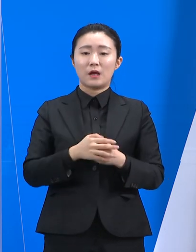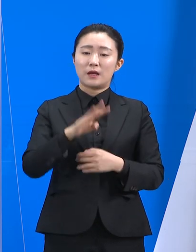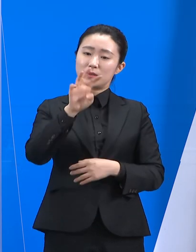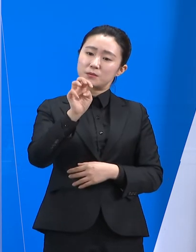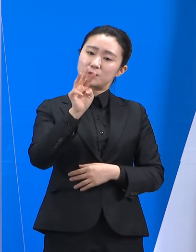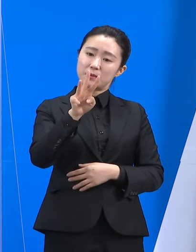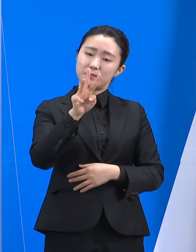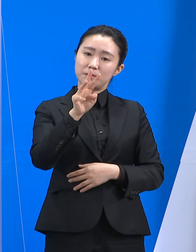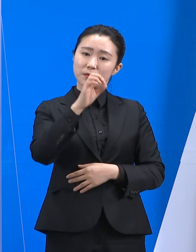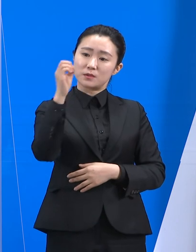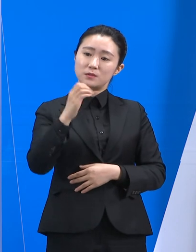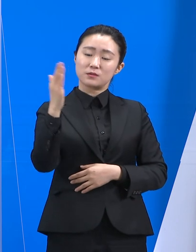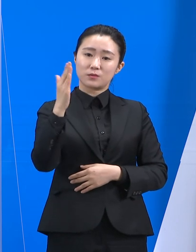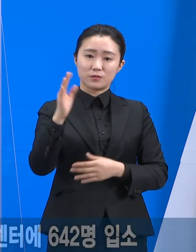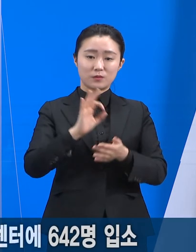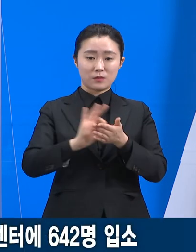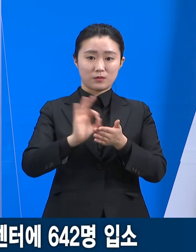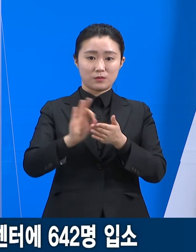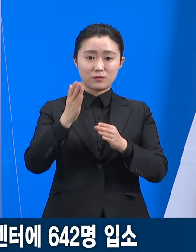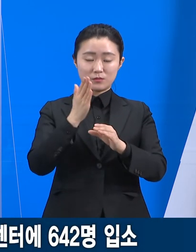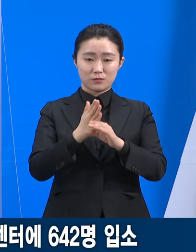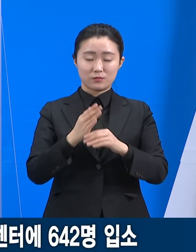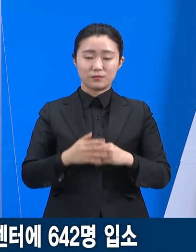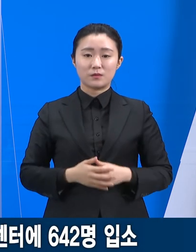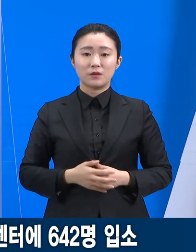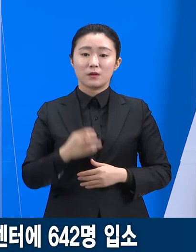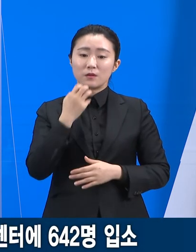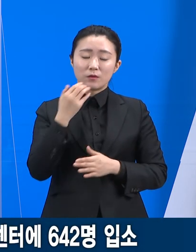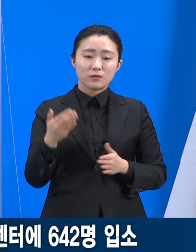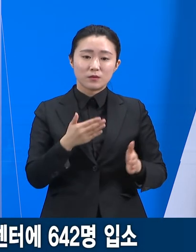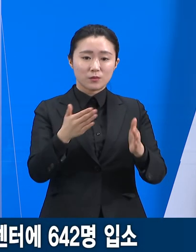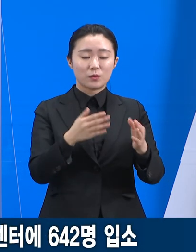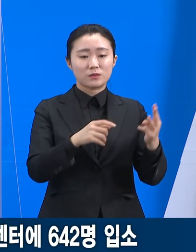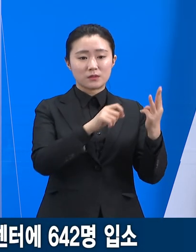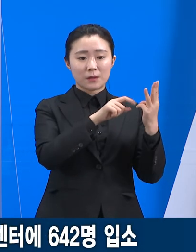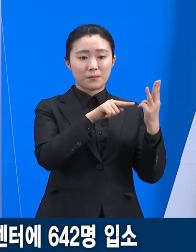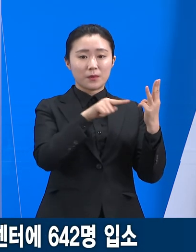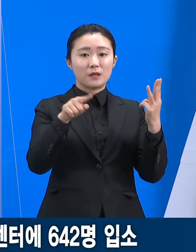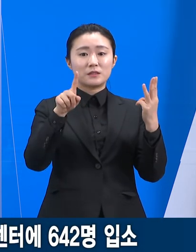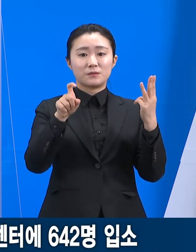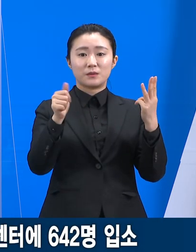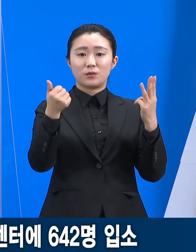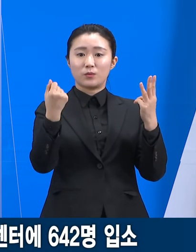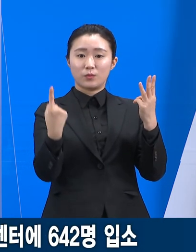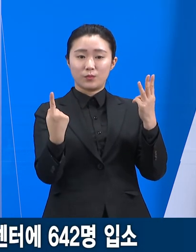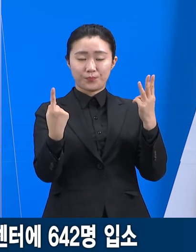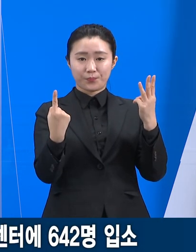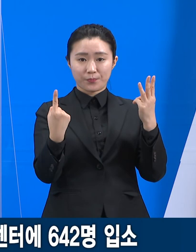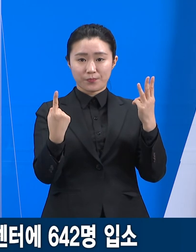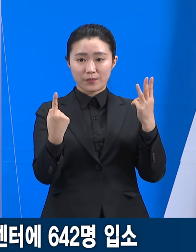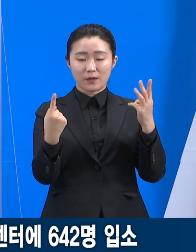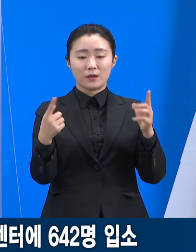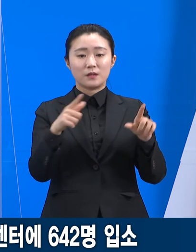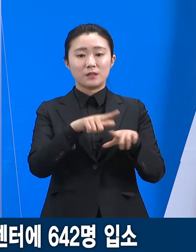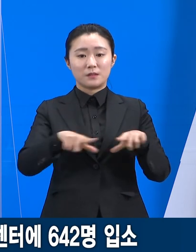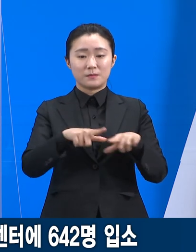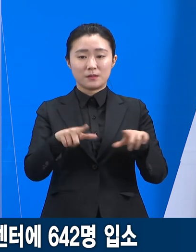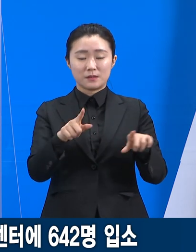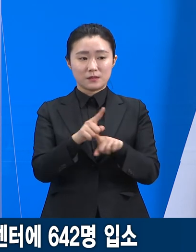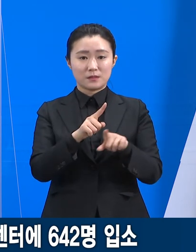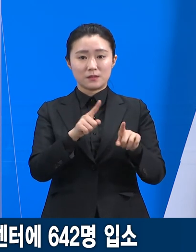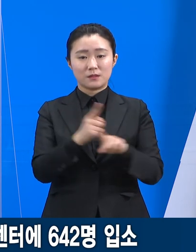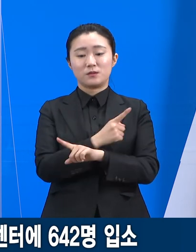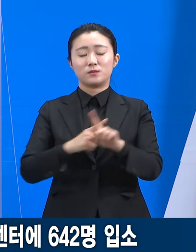33.8%입니다. 경기도 제3호부터 제11호 등 7개의 일반생활치료센터에는 3월 1일